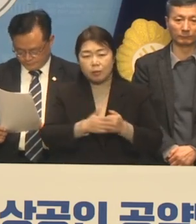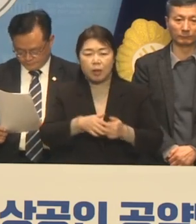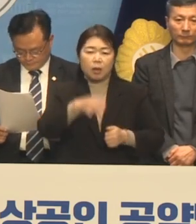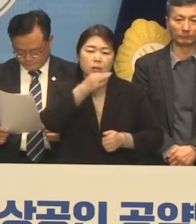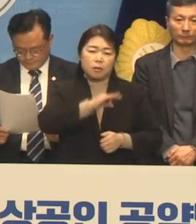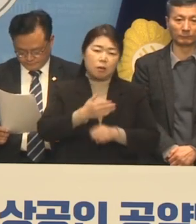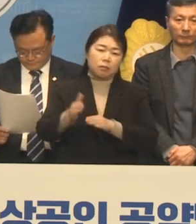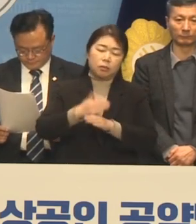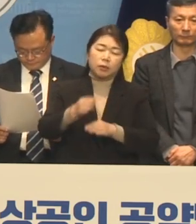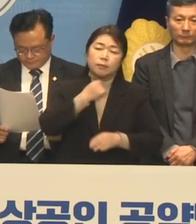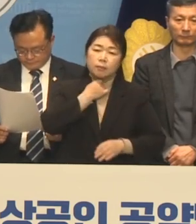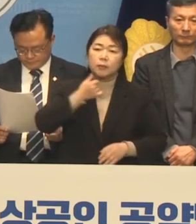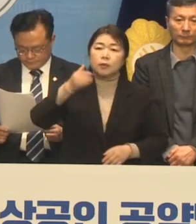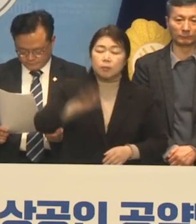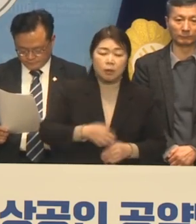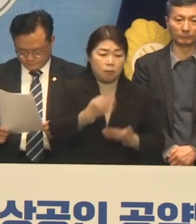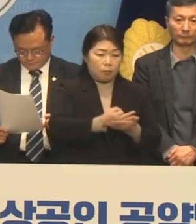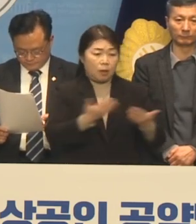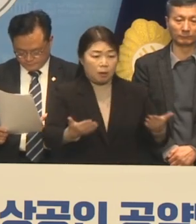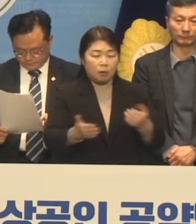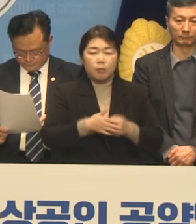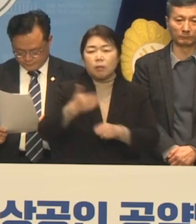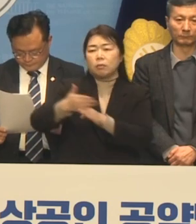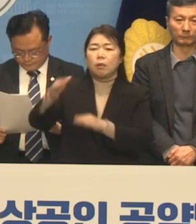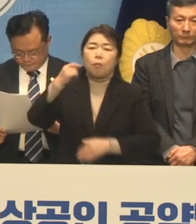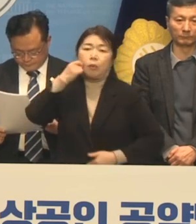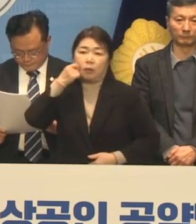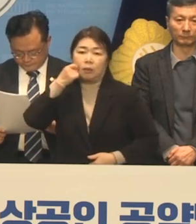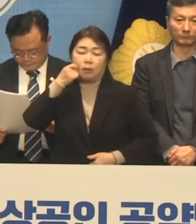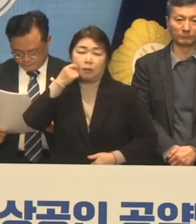갚고 싶어도 갚을 수 없는 안타까운 실정입니다.